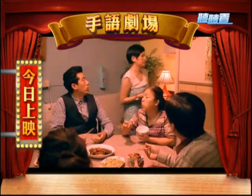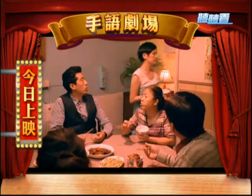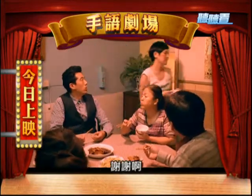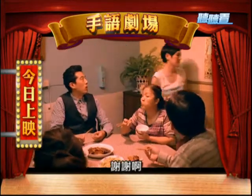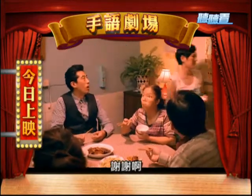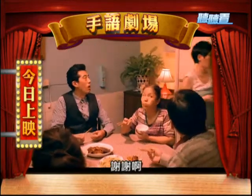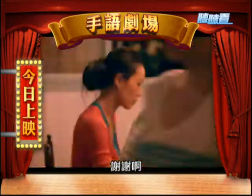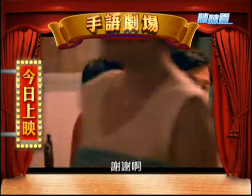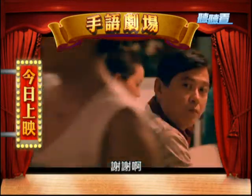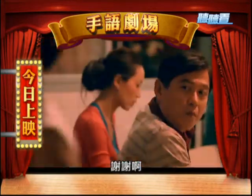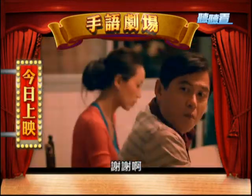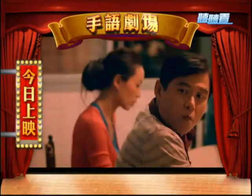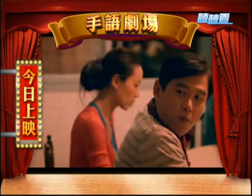谢谢啊。